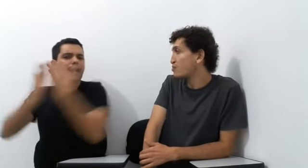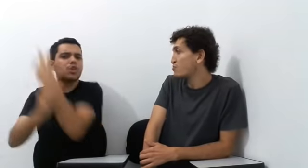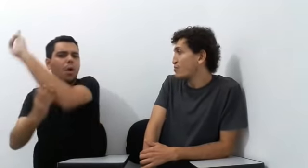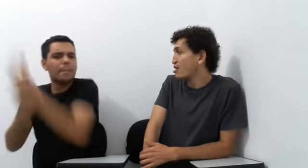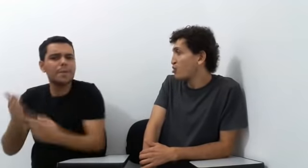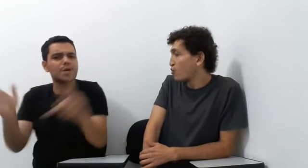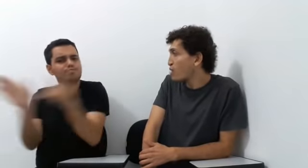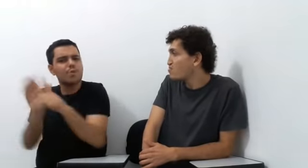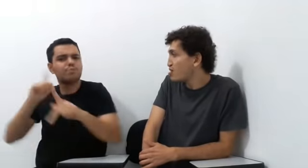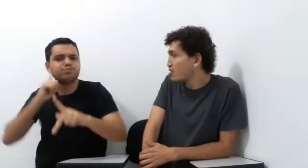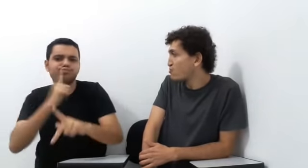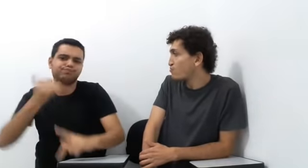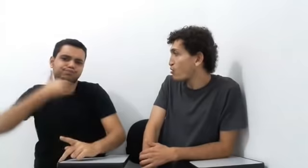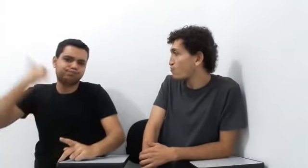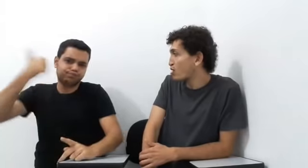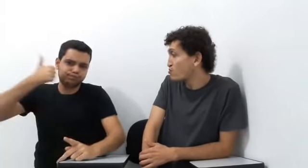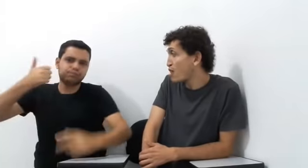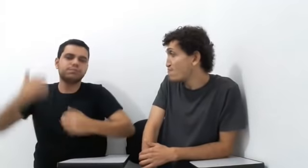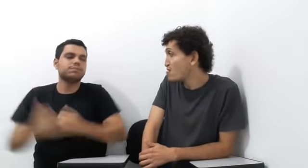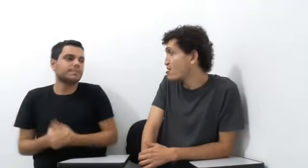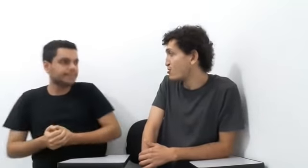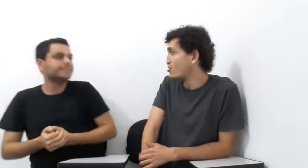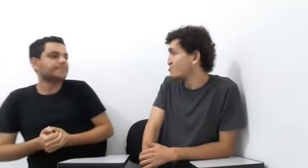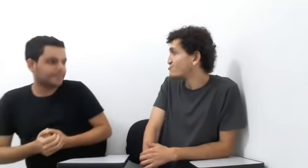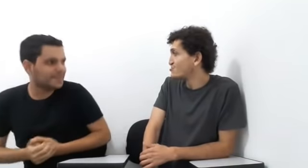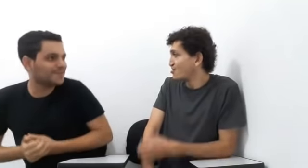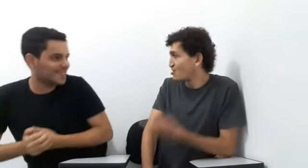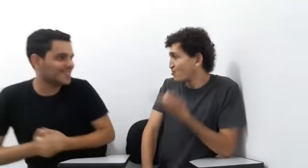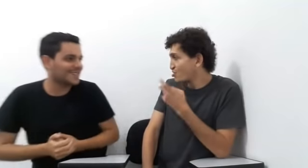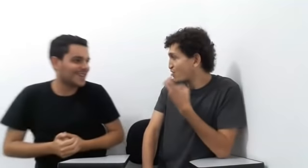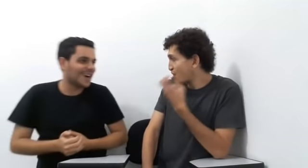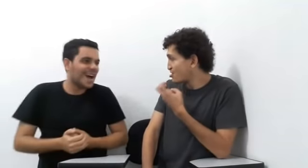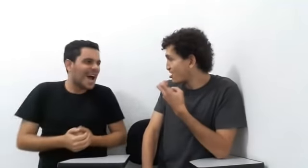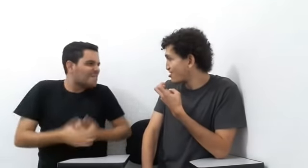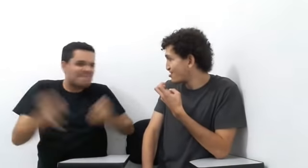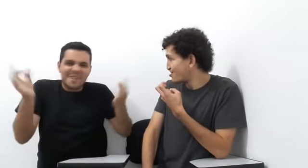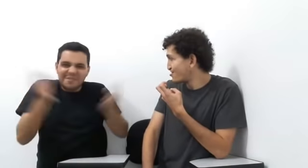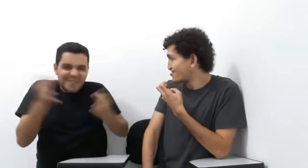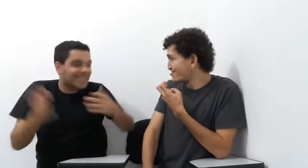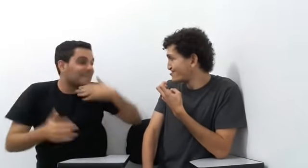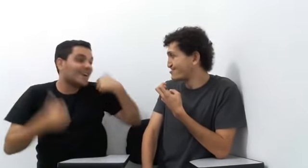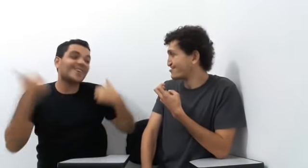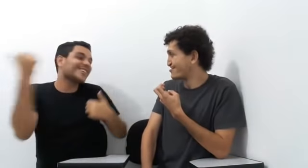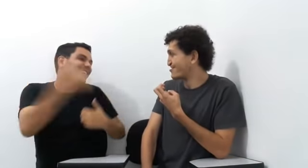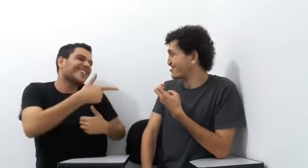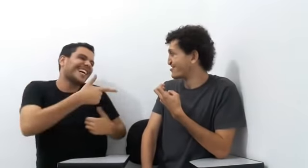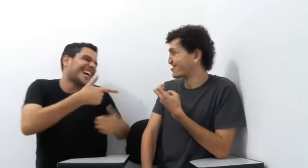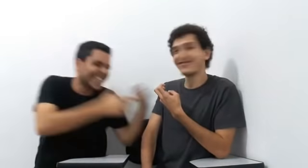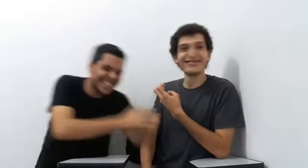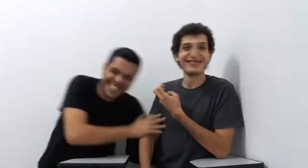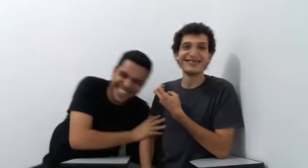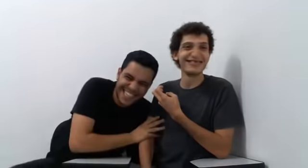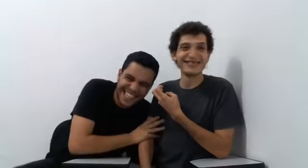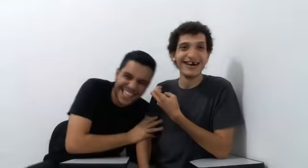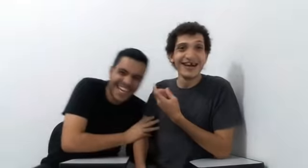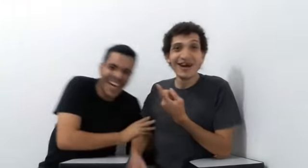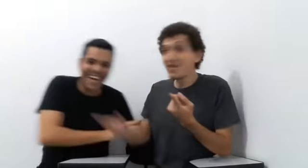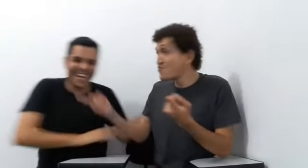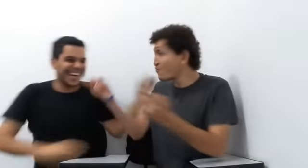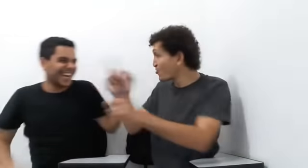a escola bilíngue, preocupação é bem melhor. Perfeito. O senhor é, né? Perfeita, melhor do que eu, Carlos. Foi o